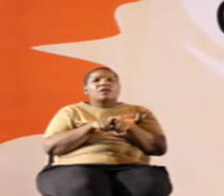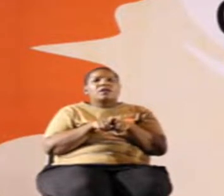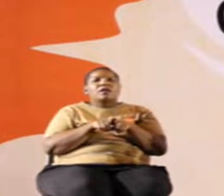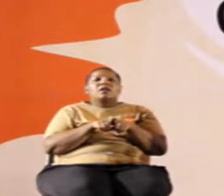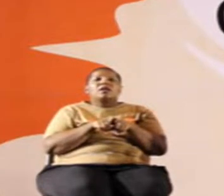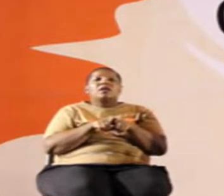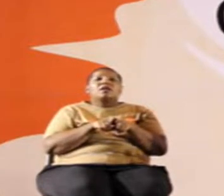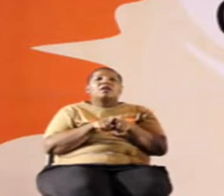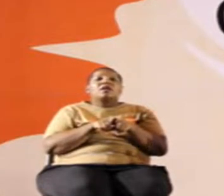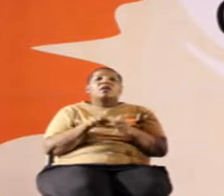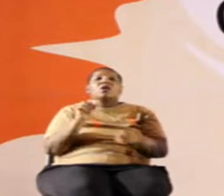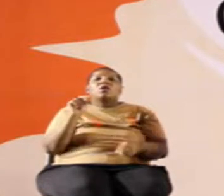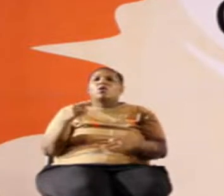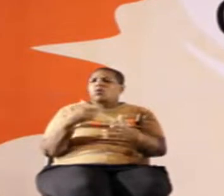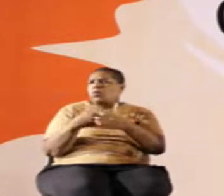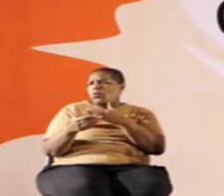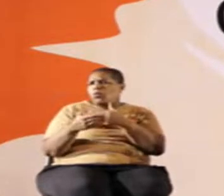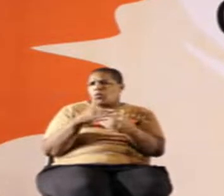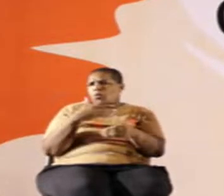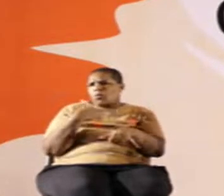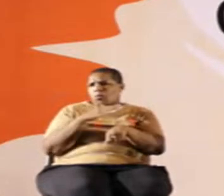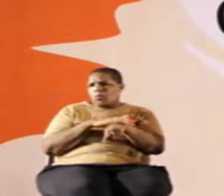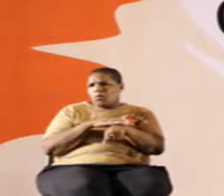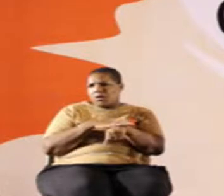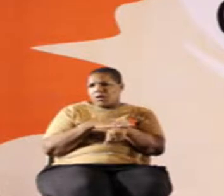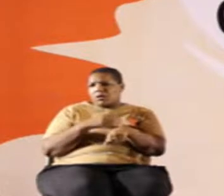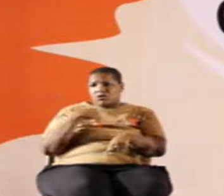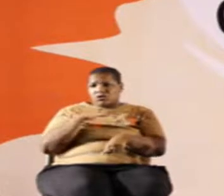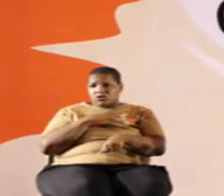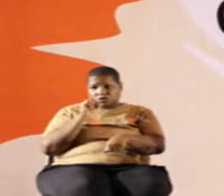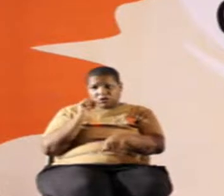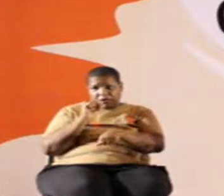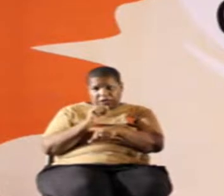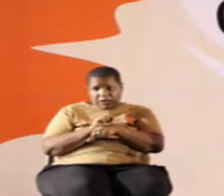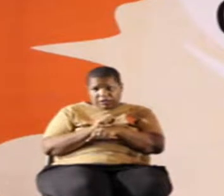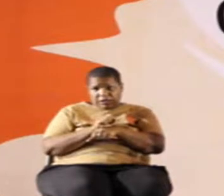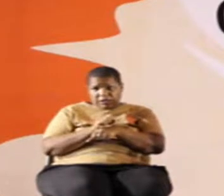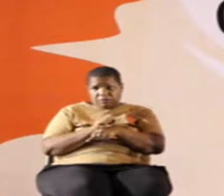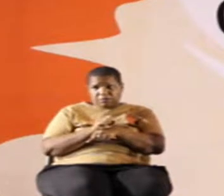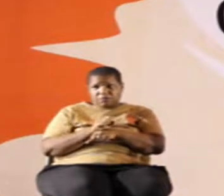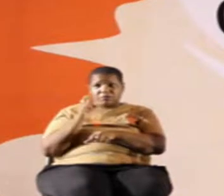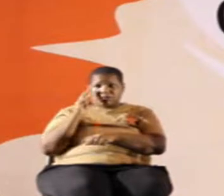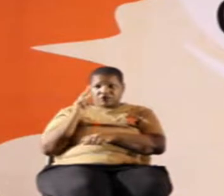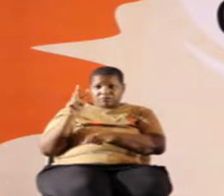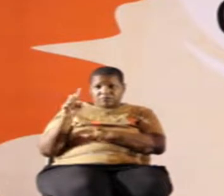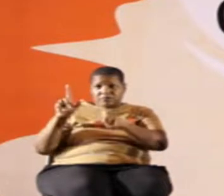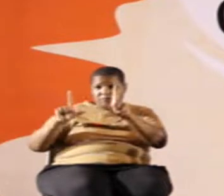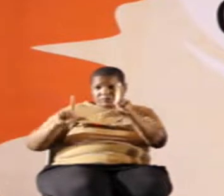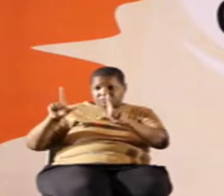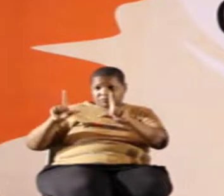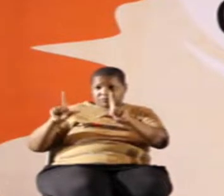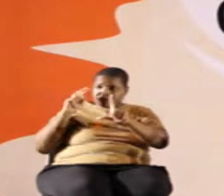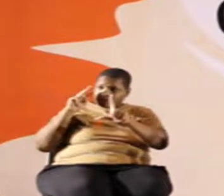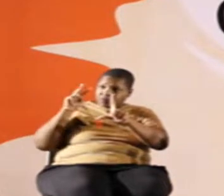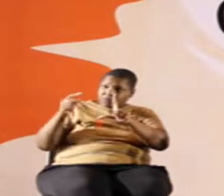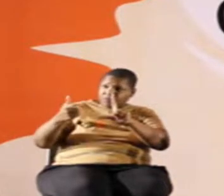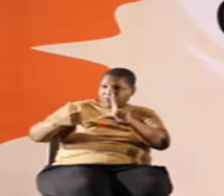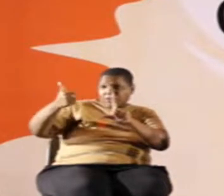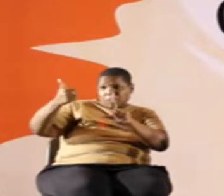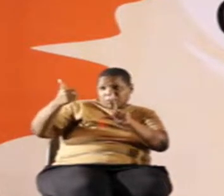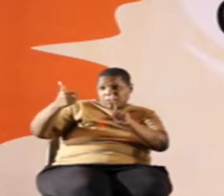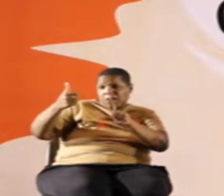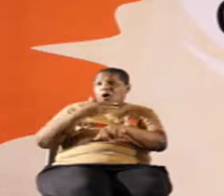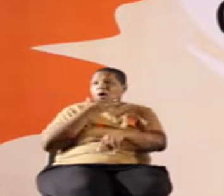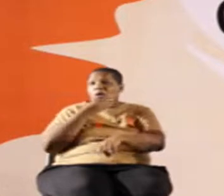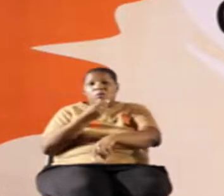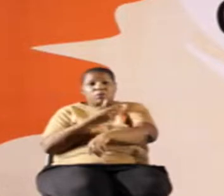que isso, assim, em qualquer momentozinho que a gente pare para ver uma televisão, a gente já vê, primeiro, homens